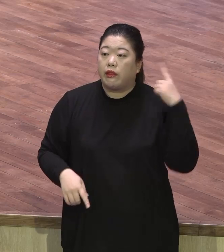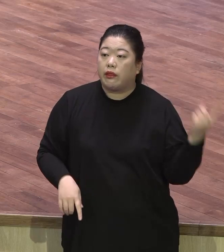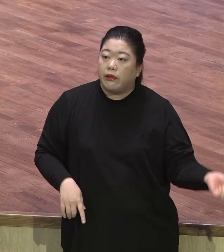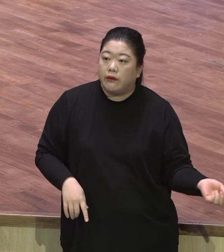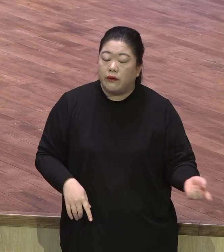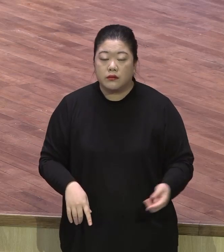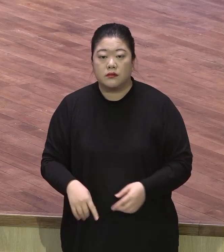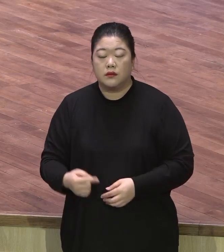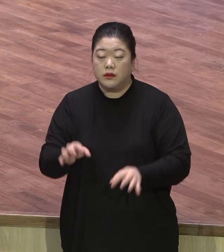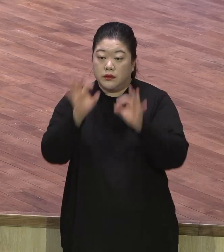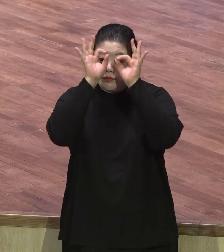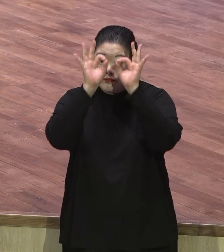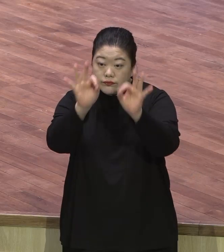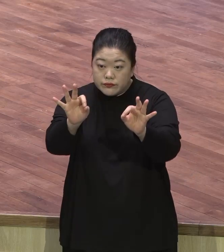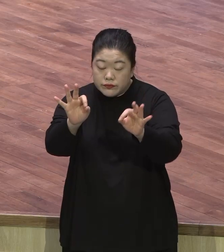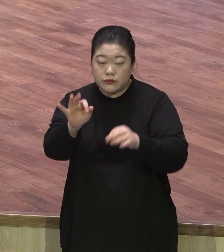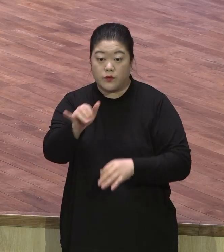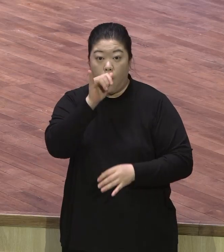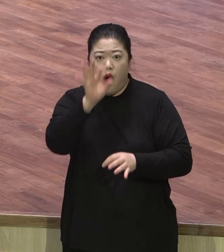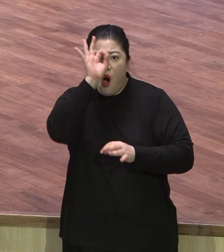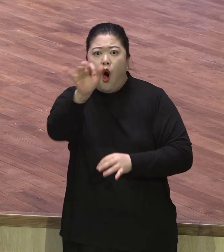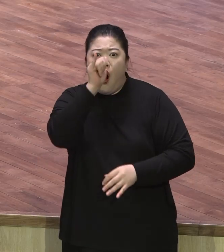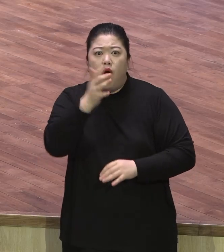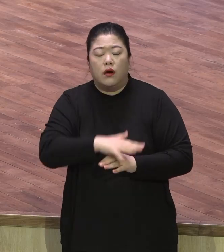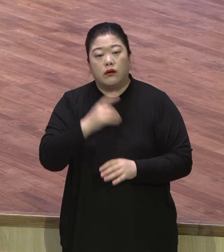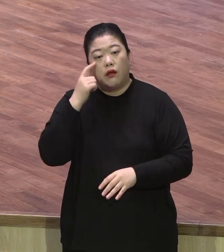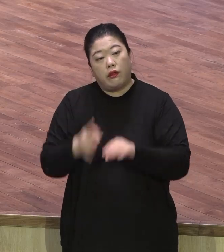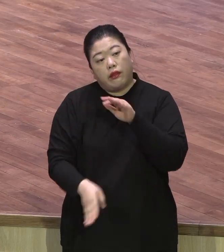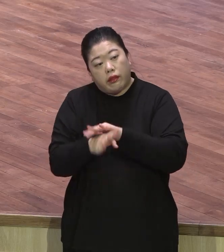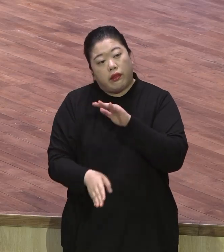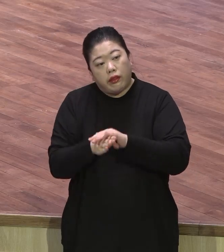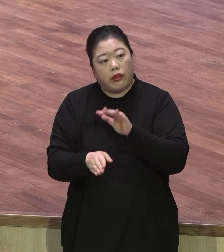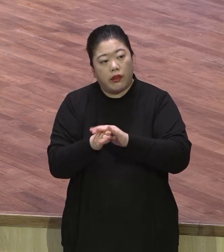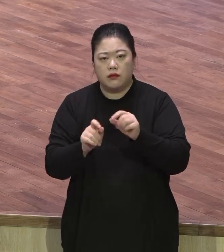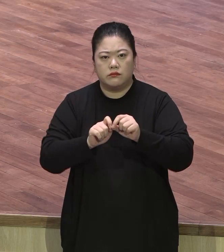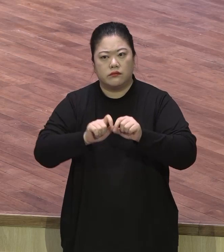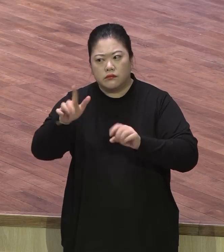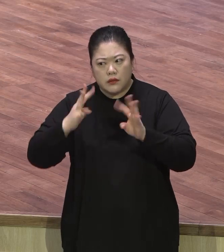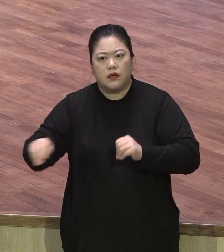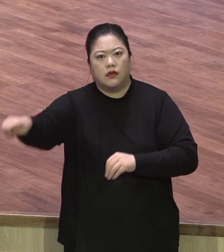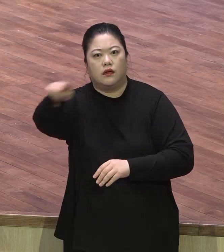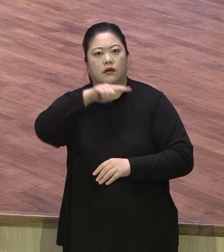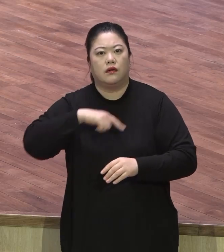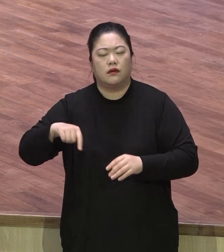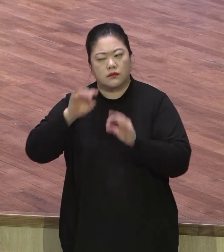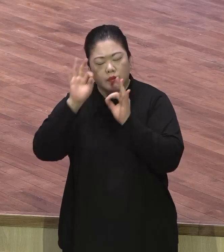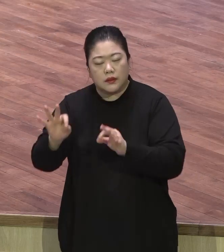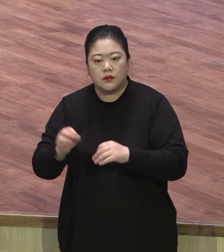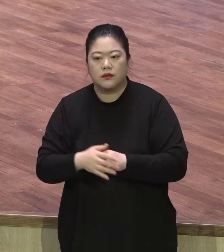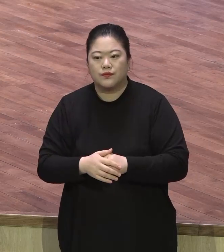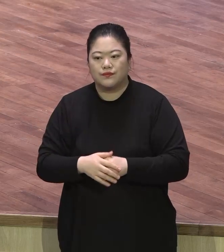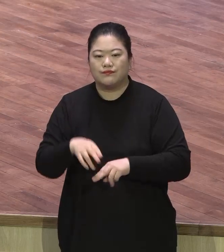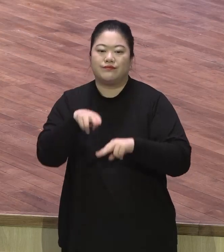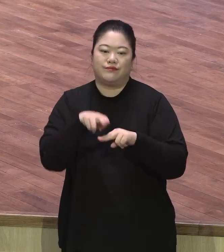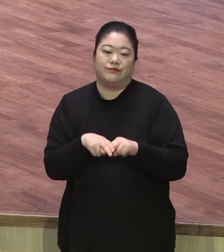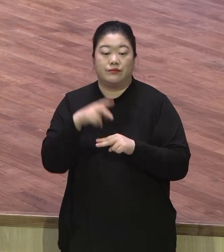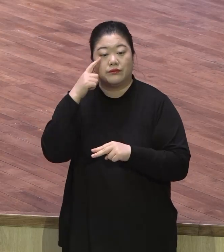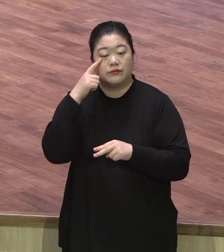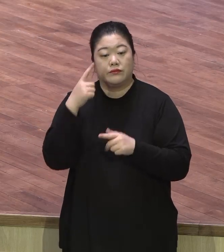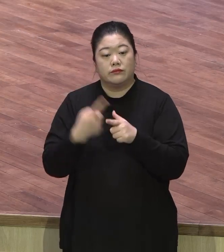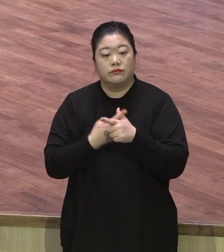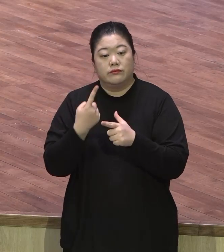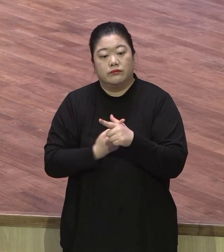앉아있지요. 참석은 다 했지요. 그런데 물어보면 아무것도 몰라. 왜? 안 들었어. 육신의